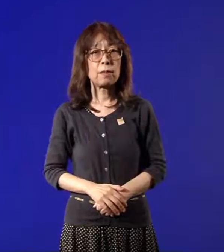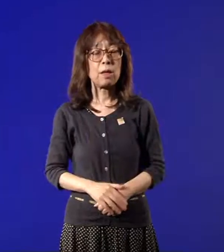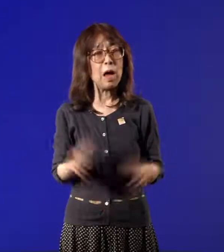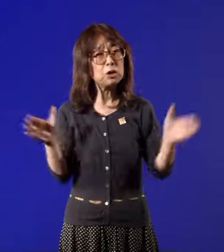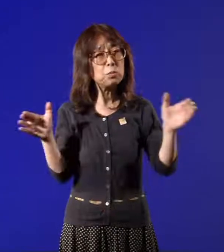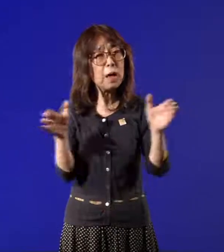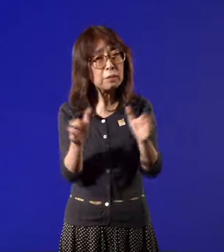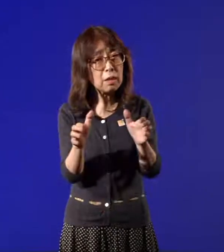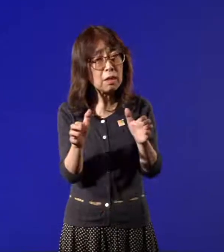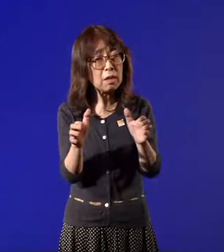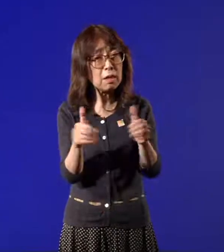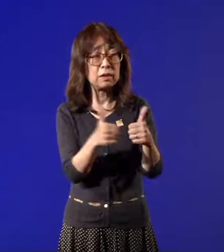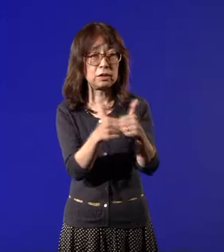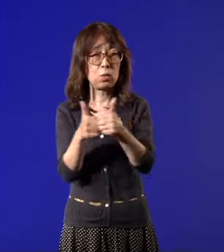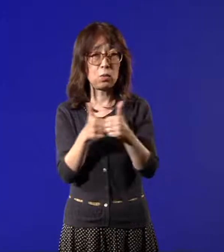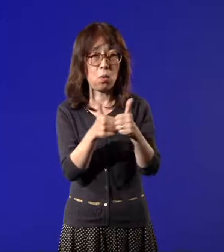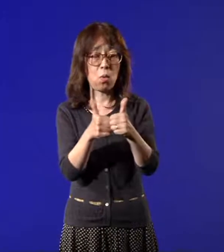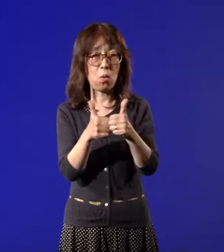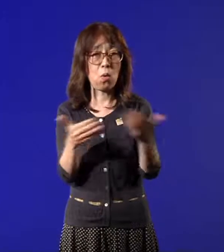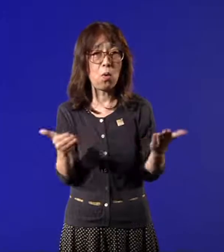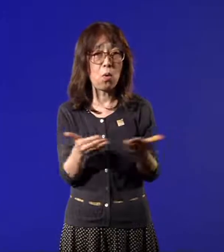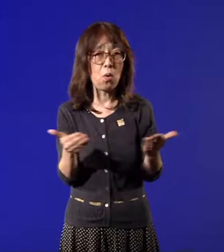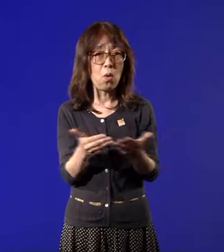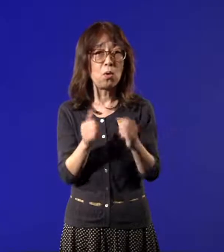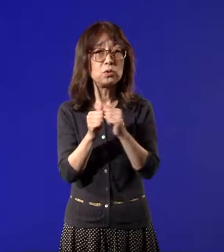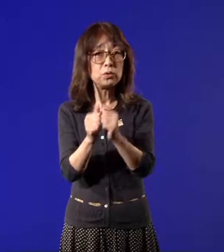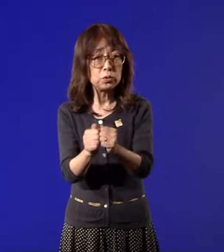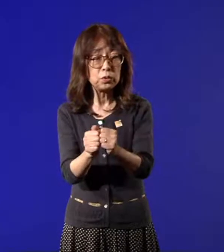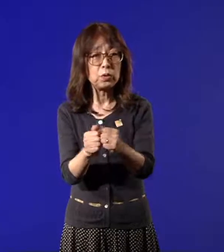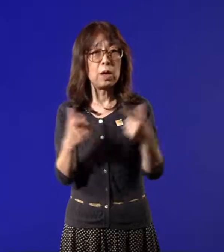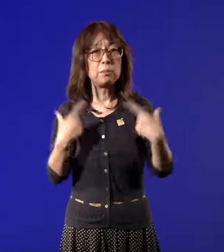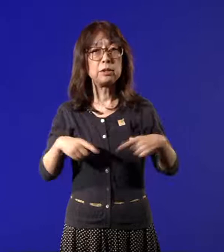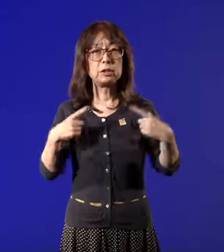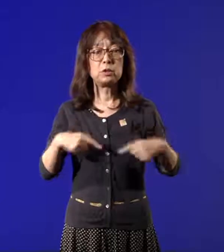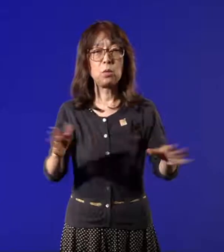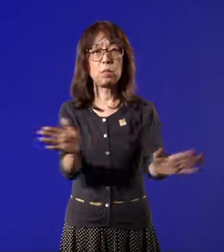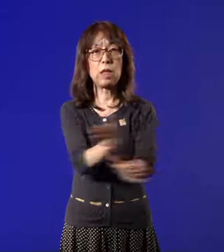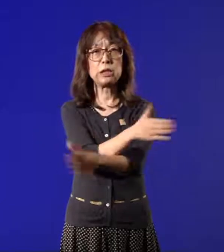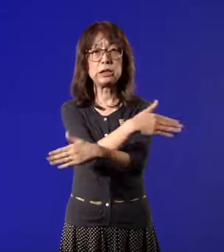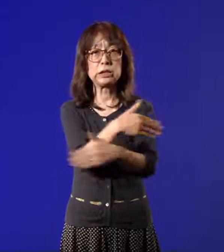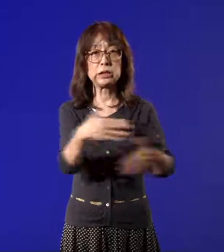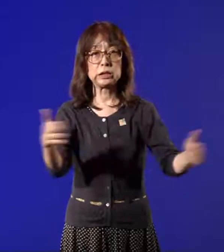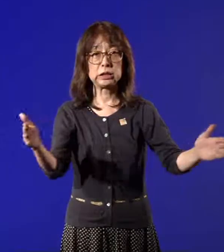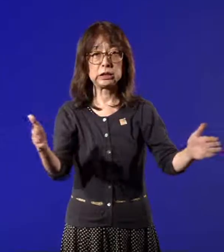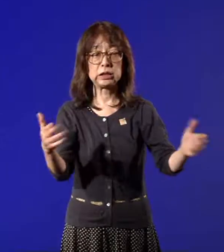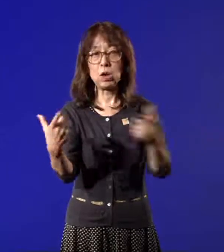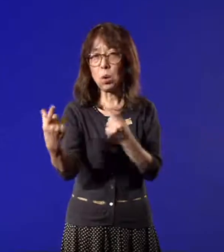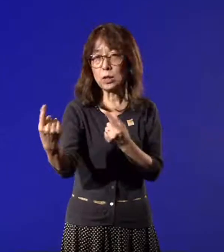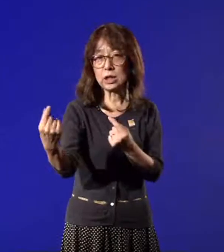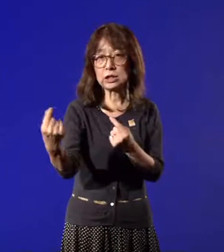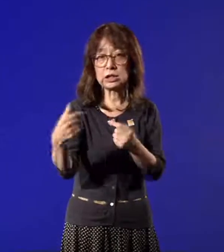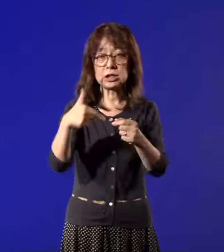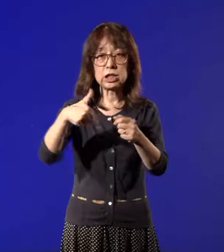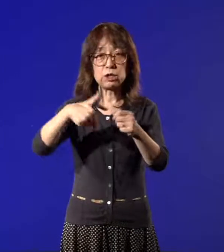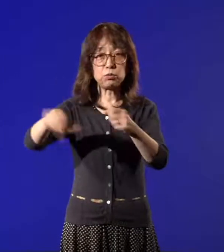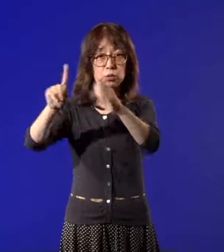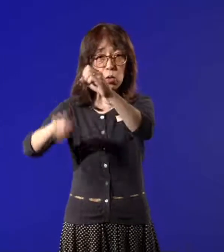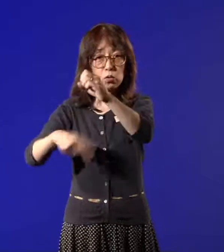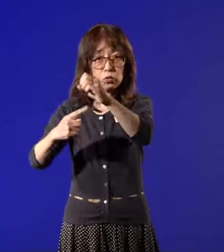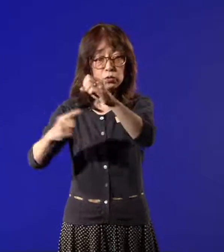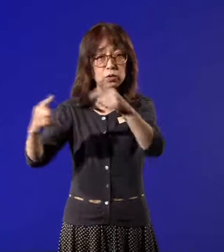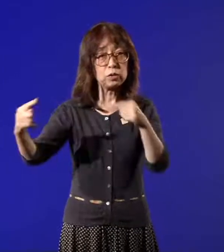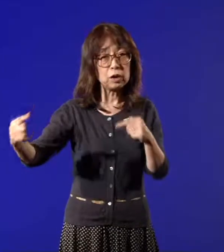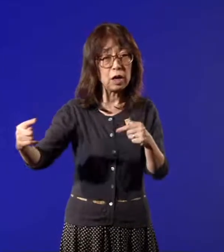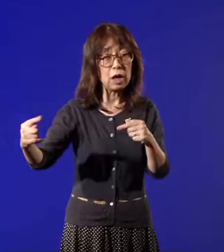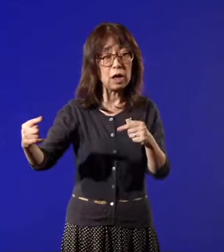集まって仕事をするとか日常的にいないということになったときに、例えば同じ部局の中のですね、コミュニケーションをう